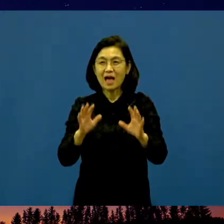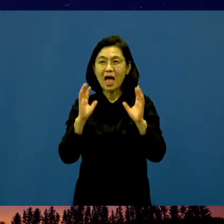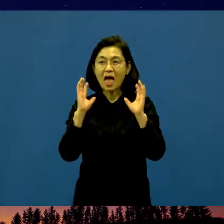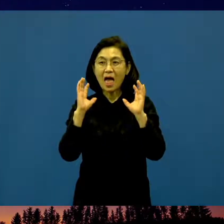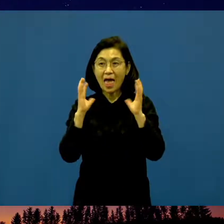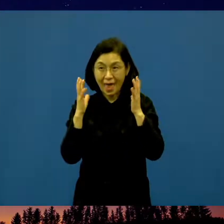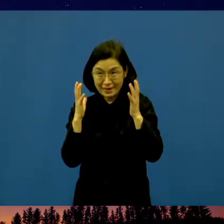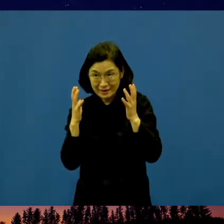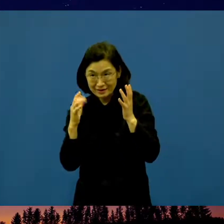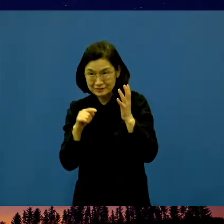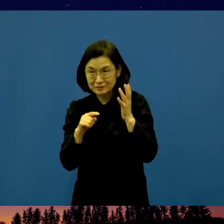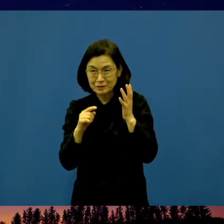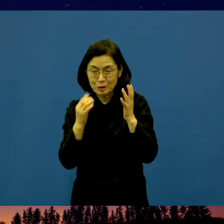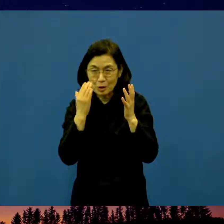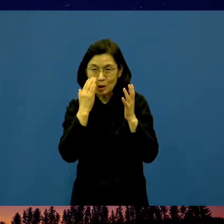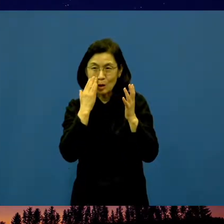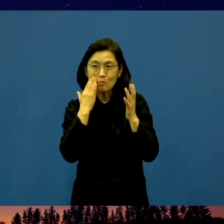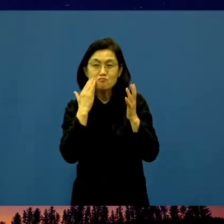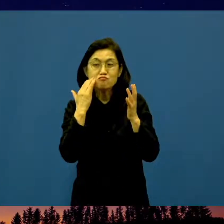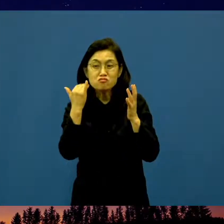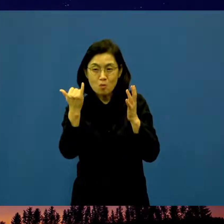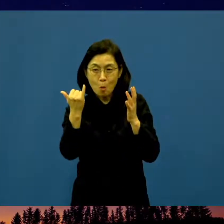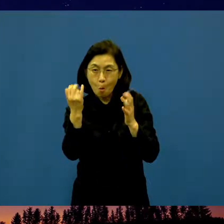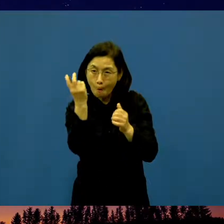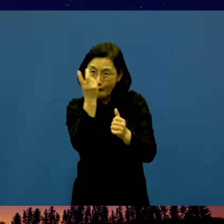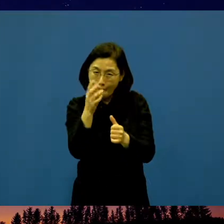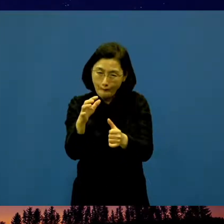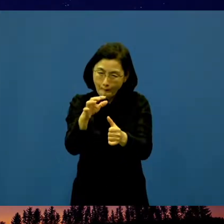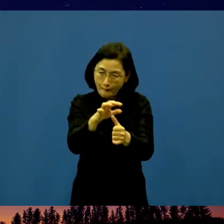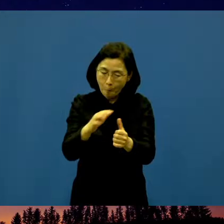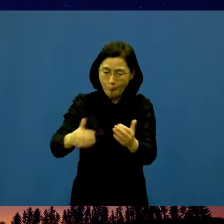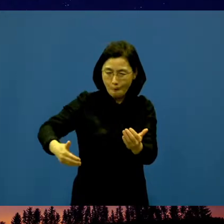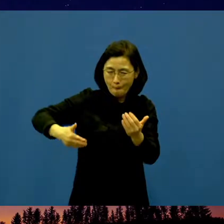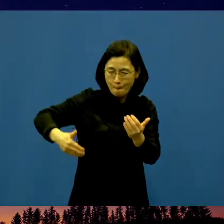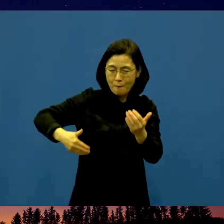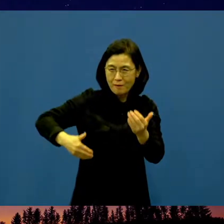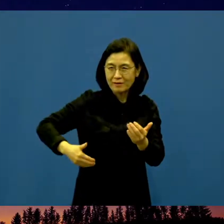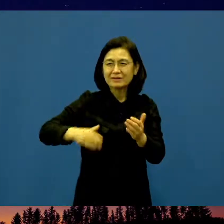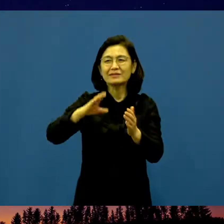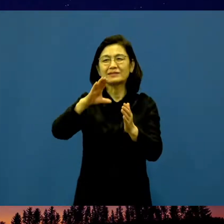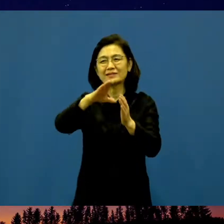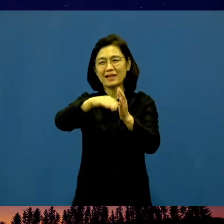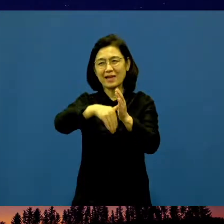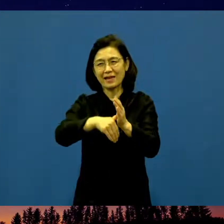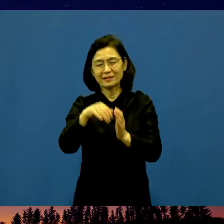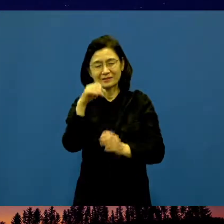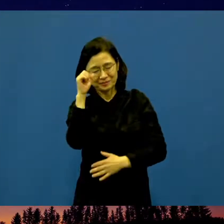어린아이가 이 부모의 보호 아래 있을 때 참 좋죠. 부모의